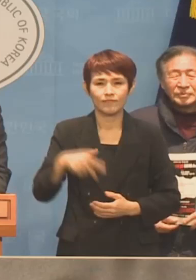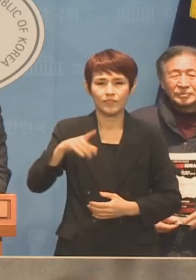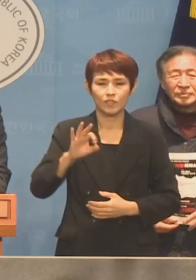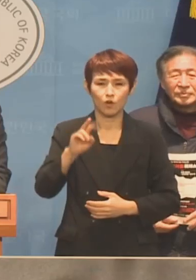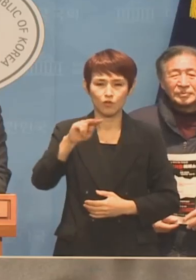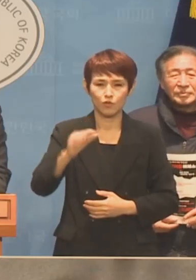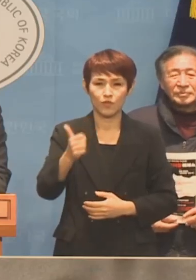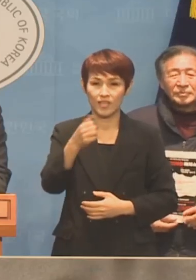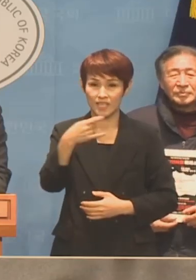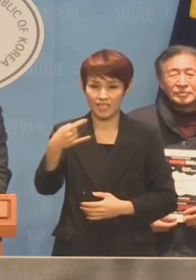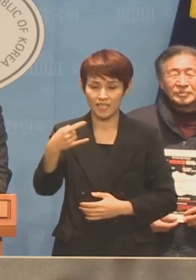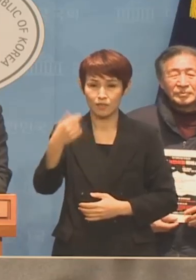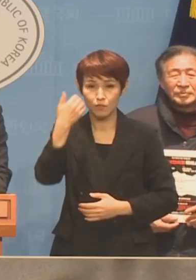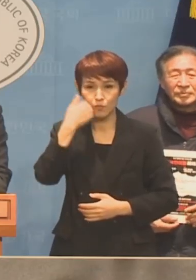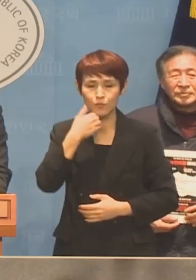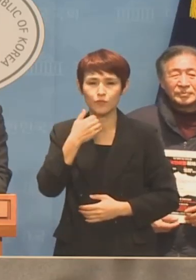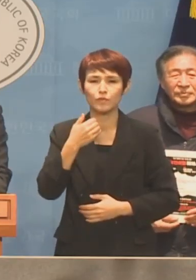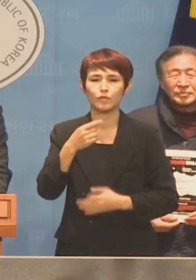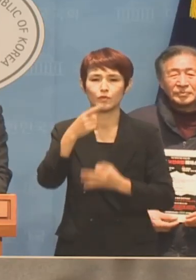윤석열 퇴진 예술행동